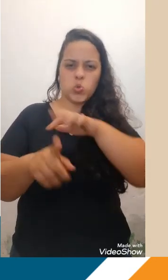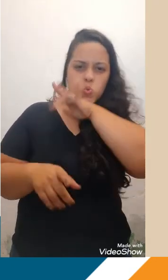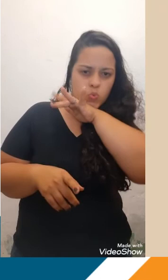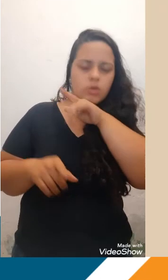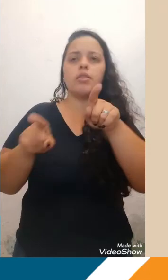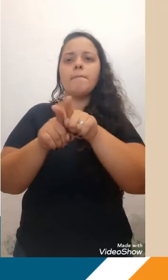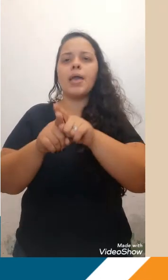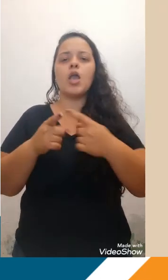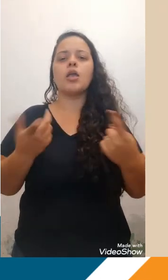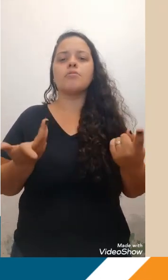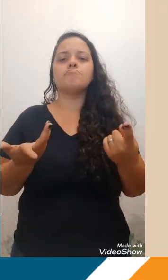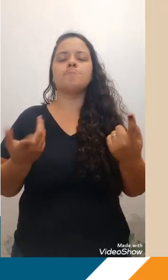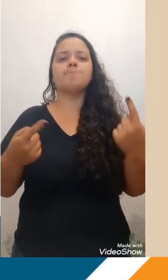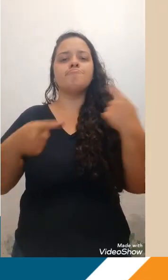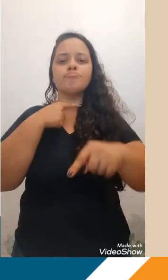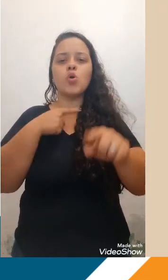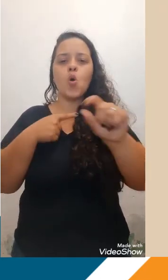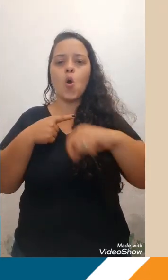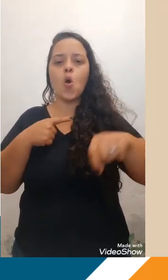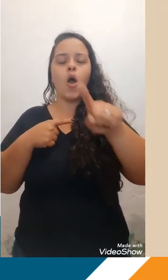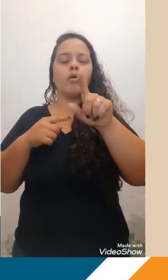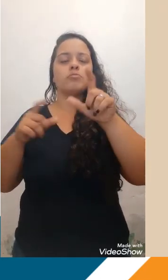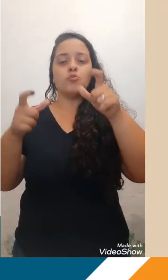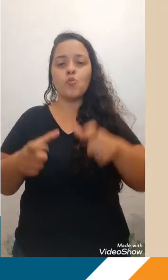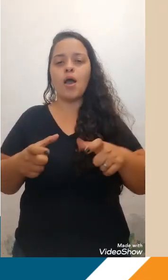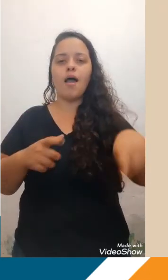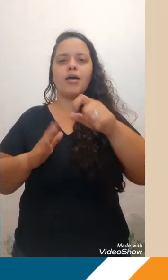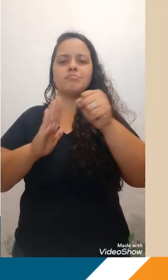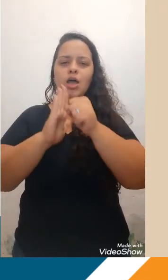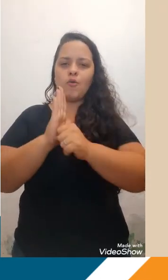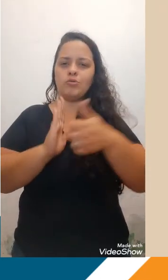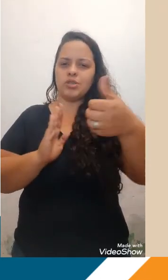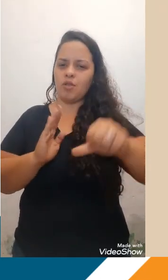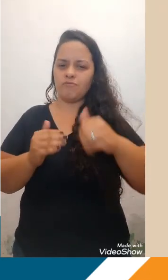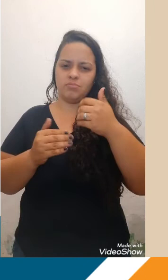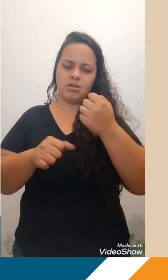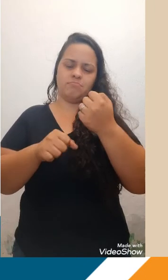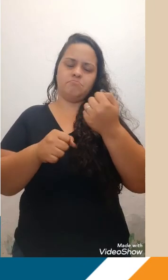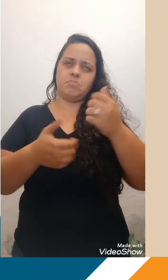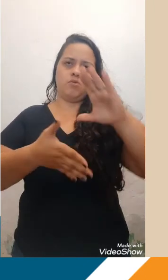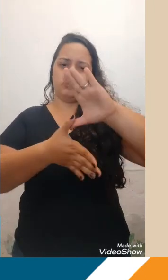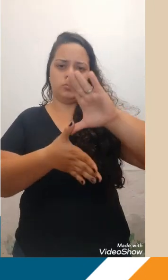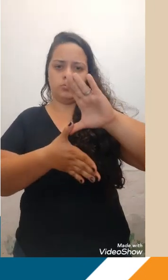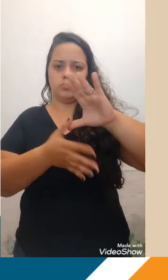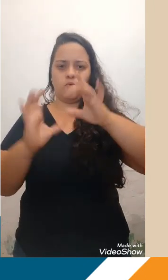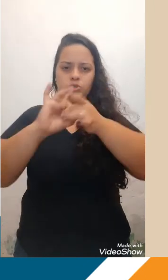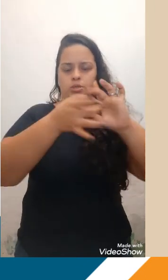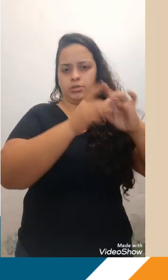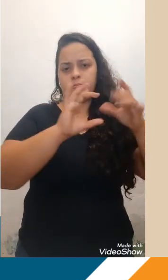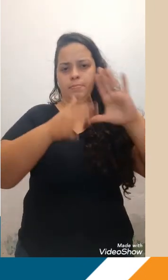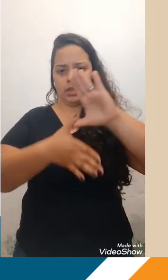as contradições na formação desses estados nacionais ao longo do século XIX por todo o continente americano, já que uma